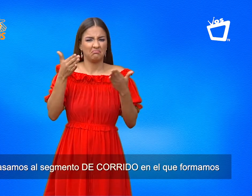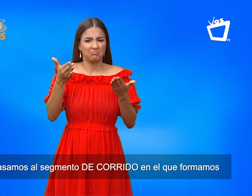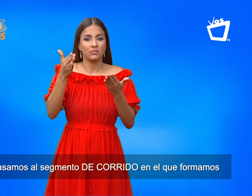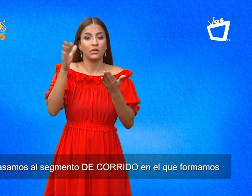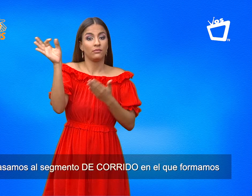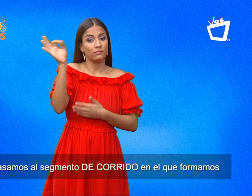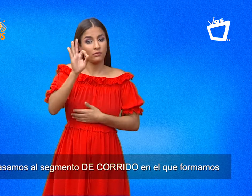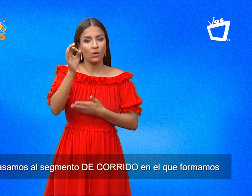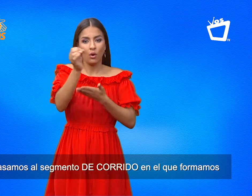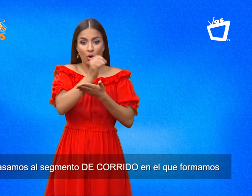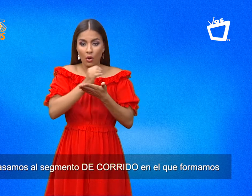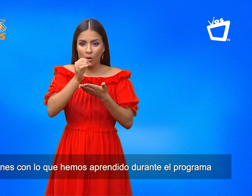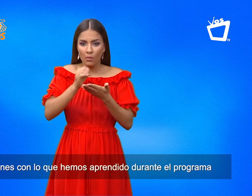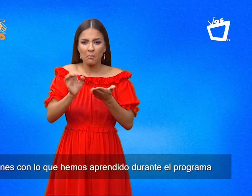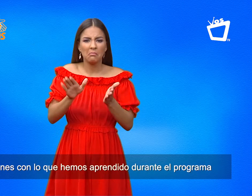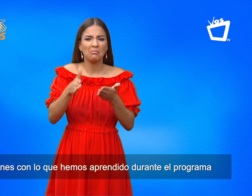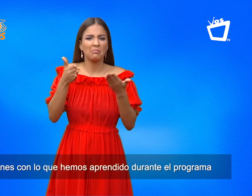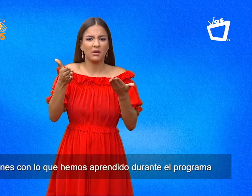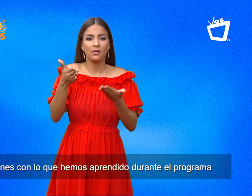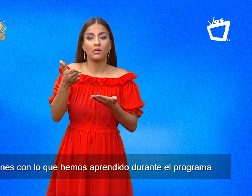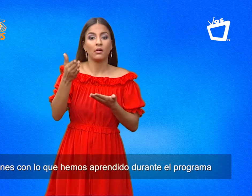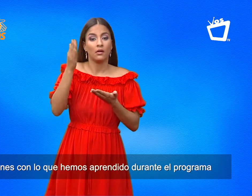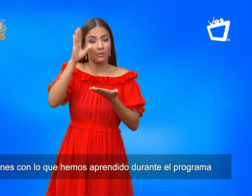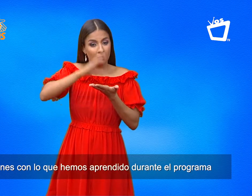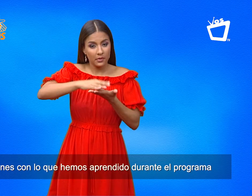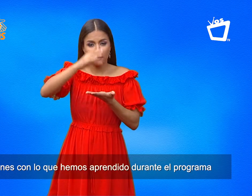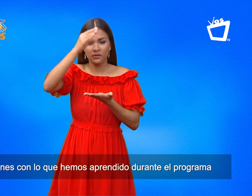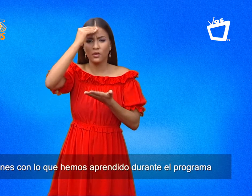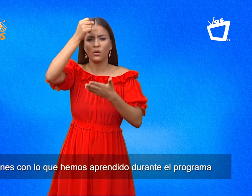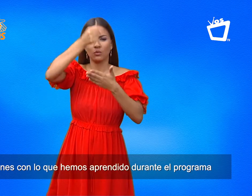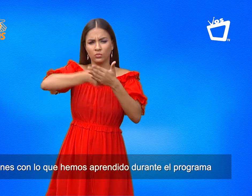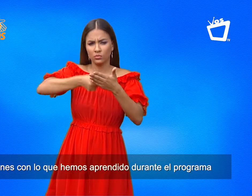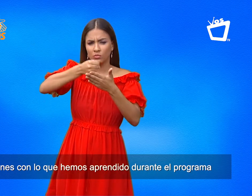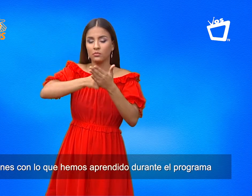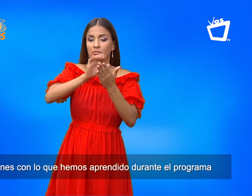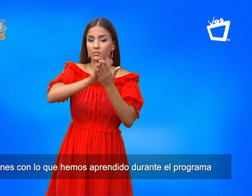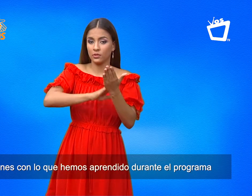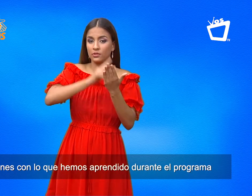en el que formamos oraciones con lo que hemos aprendido durante el programa